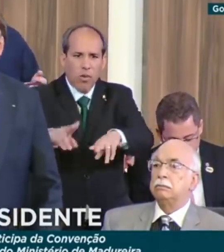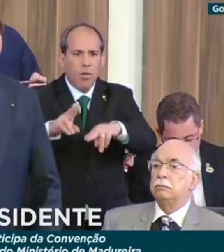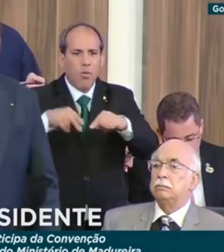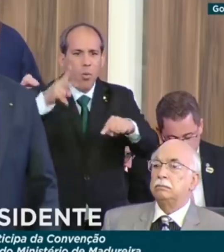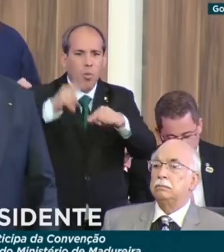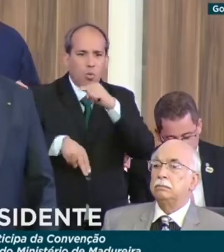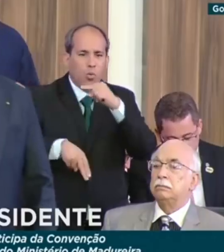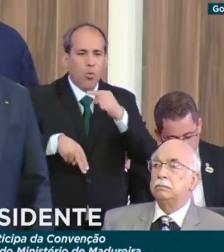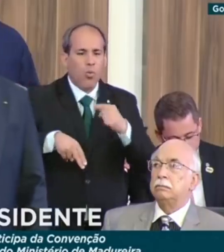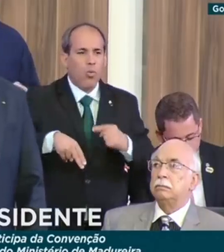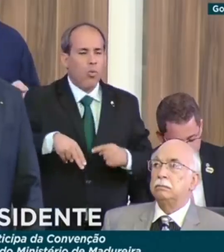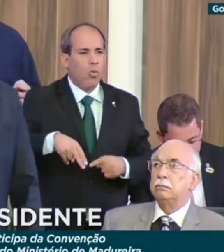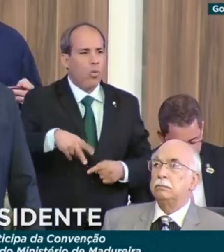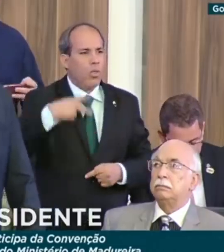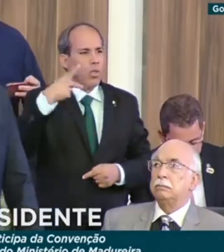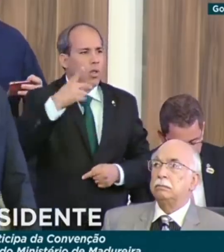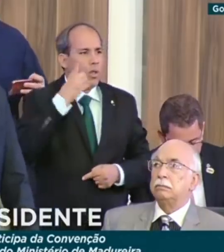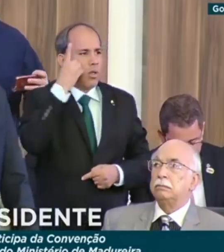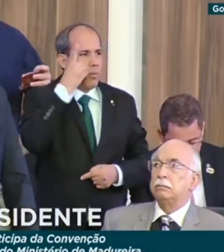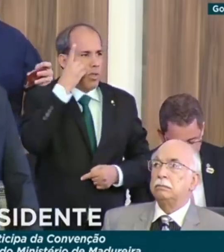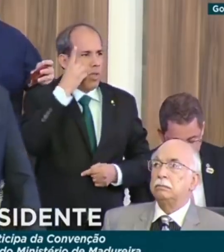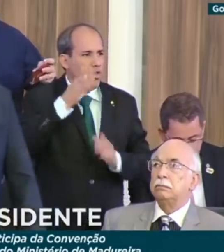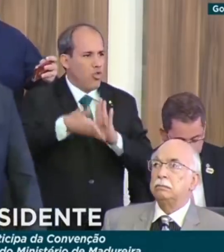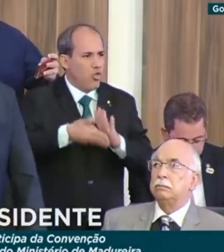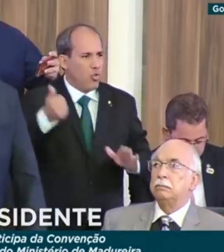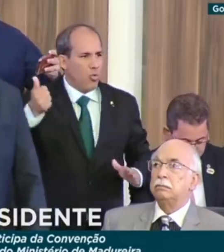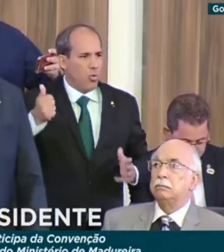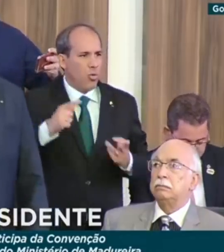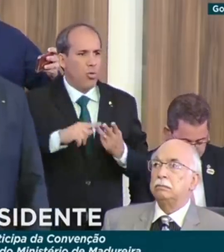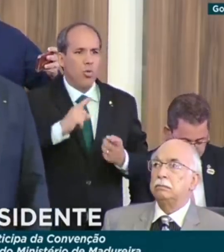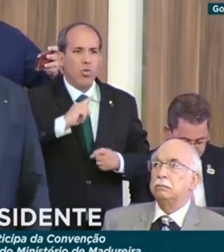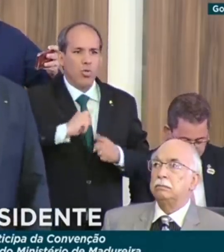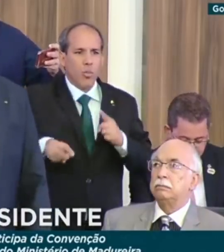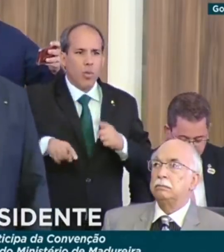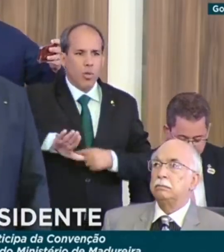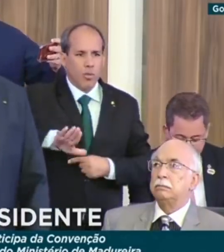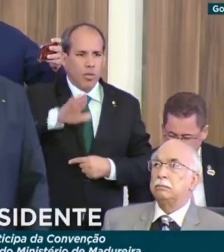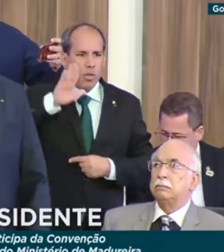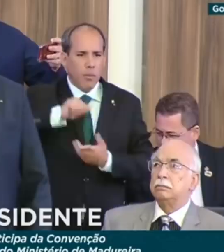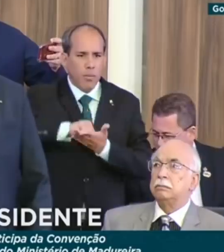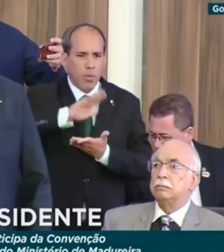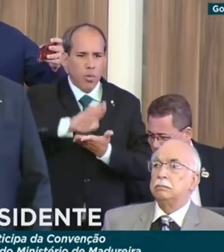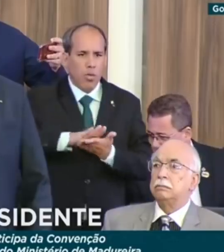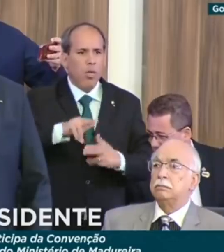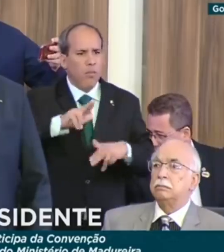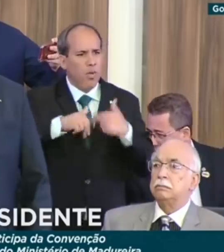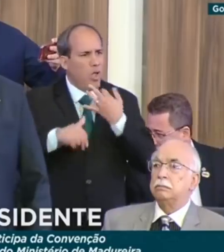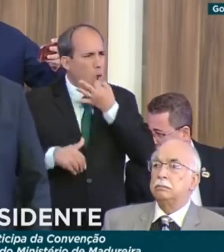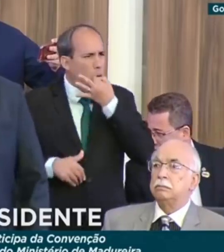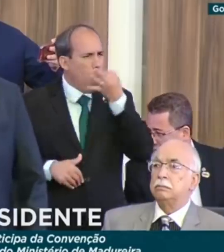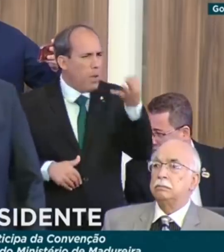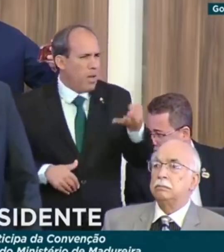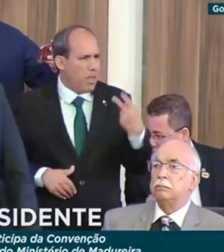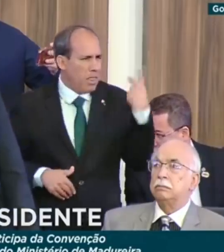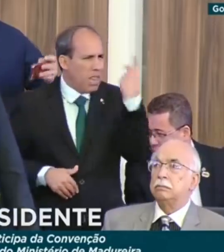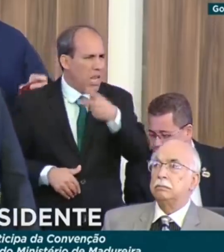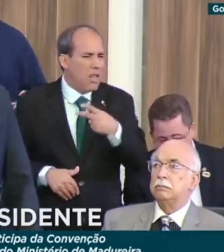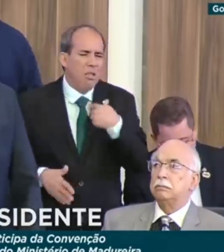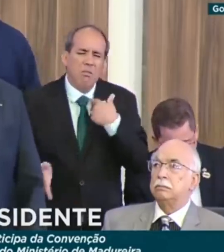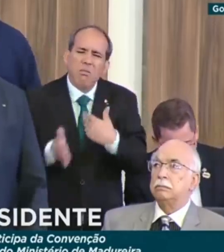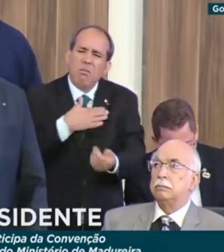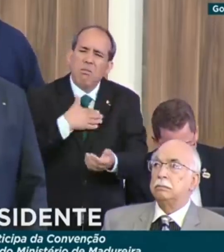cassado, tornar-se inelegível e ser multado por ter se expressado, não interessa o que ele